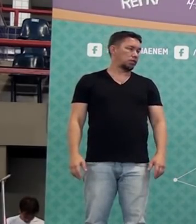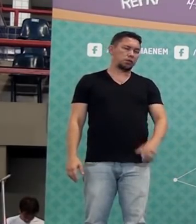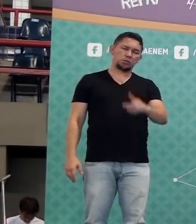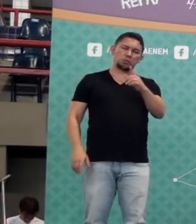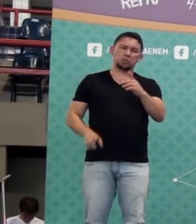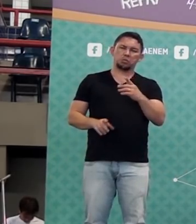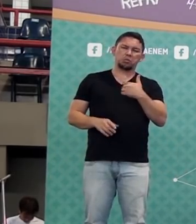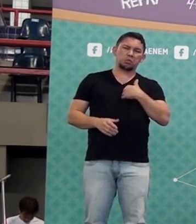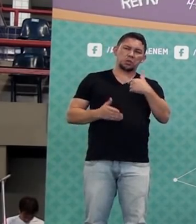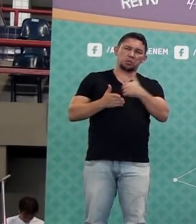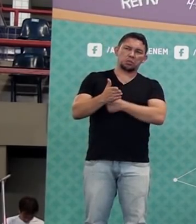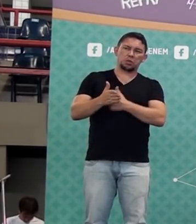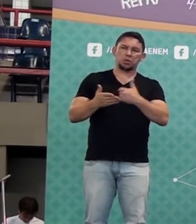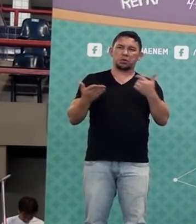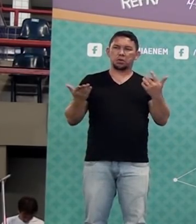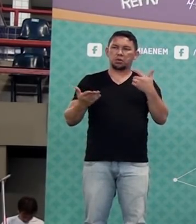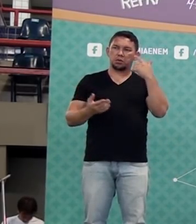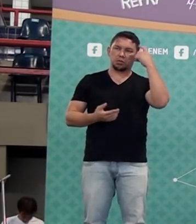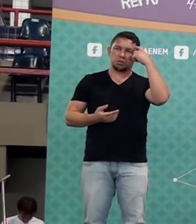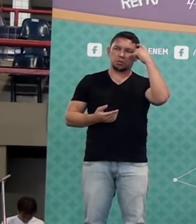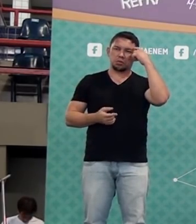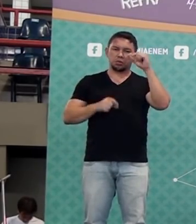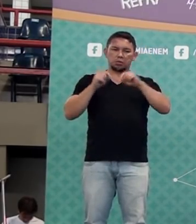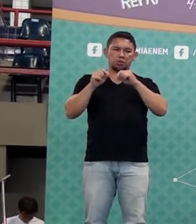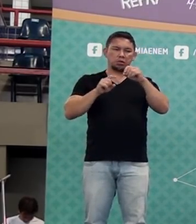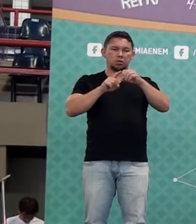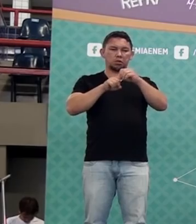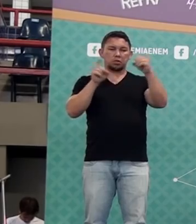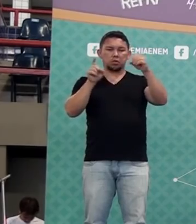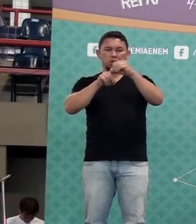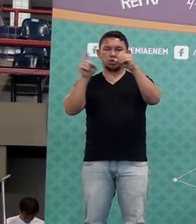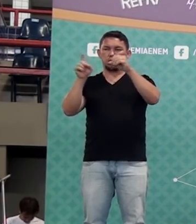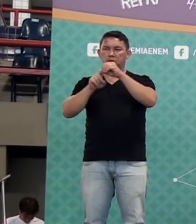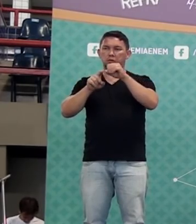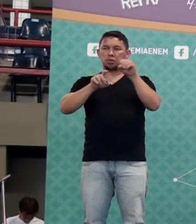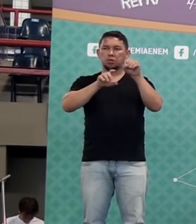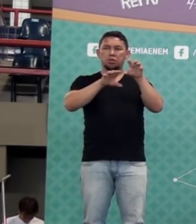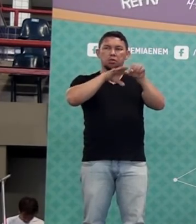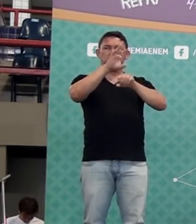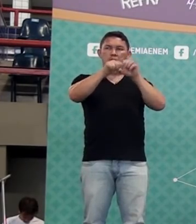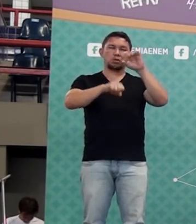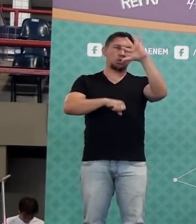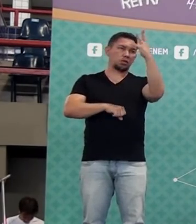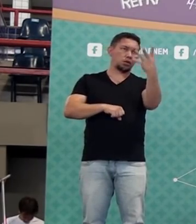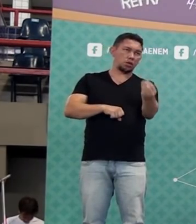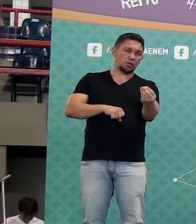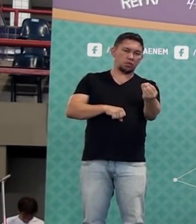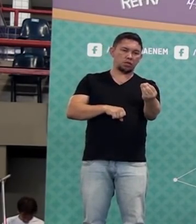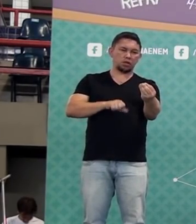Genial, desculpa, não dá para ficar atribuindo a independência, a descolonização